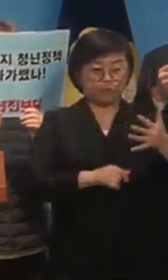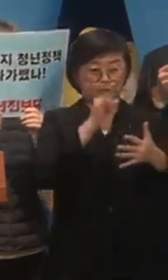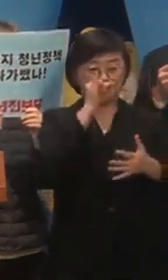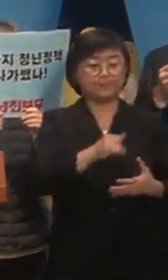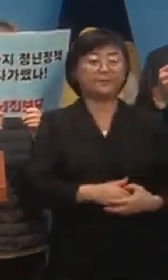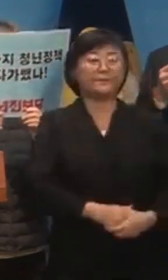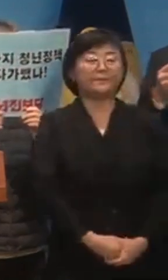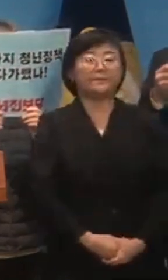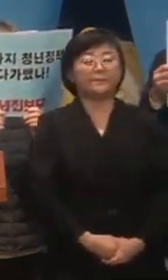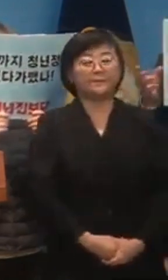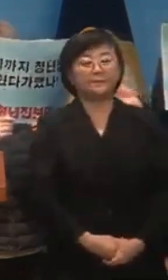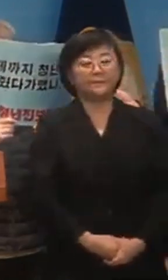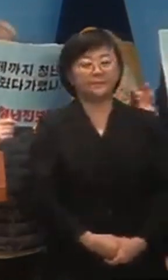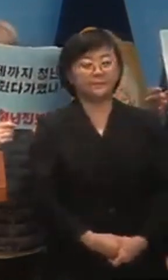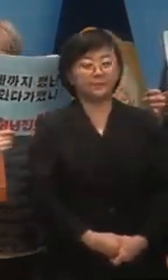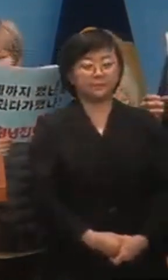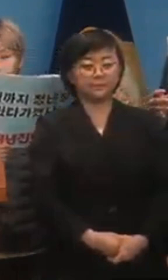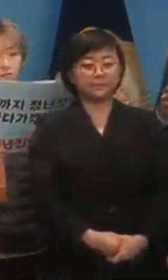진행되겠습니다.